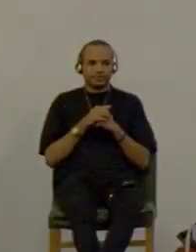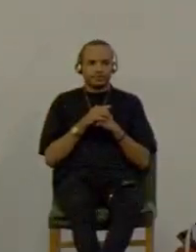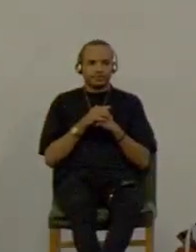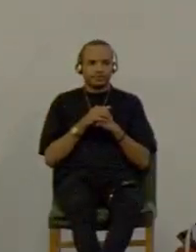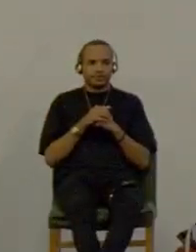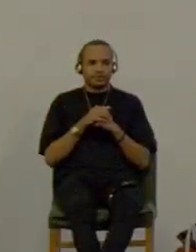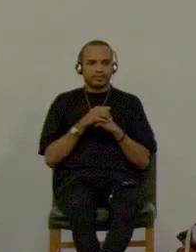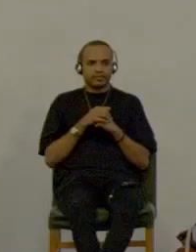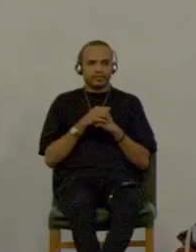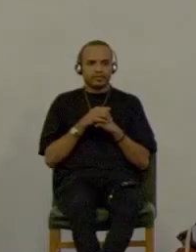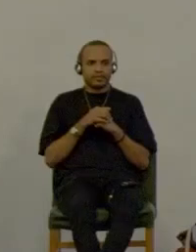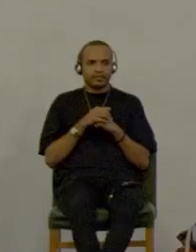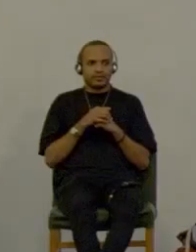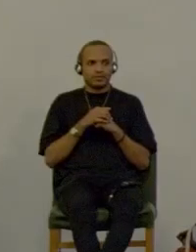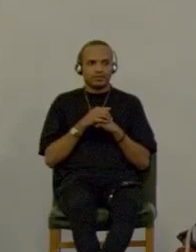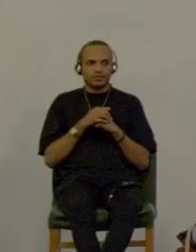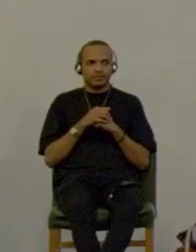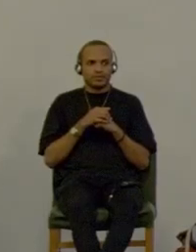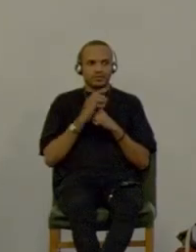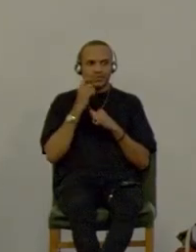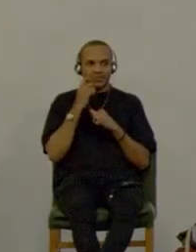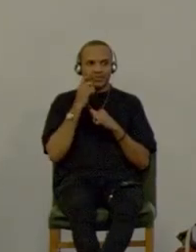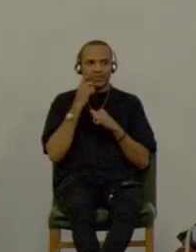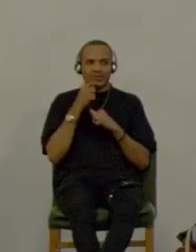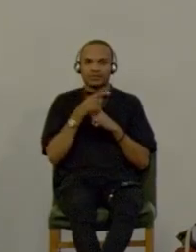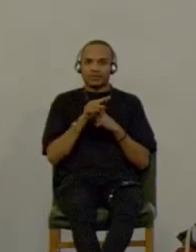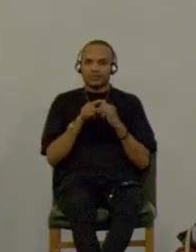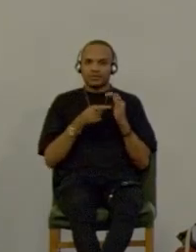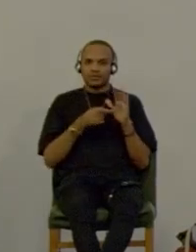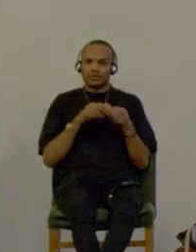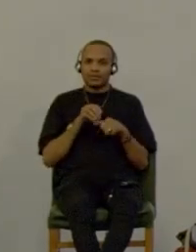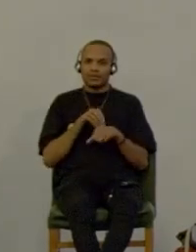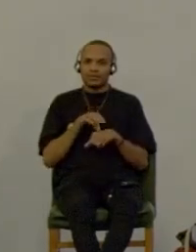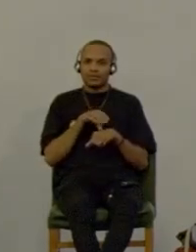Acho que, por último, apresentar a nossa